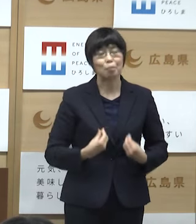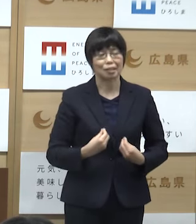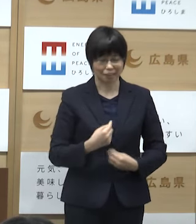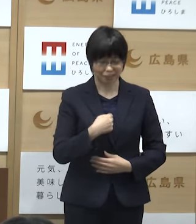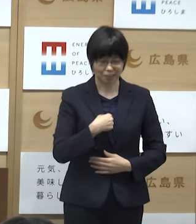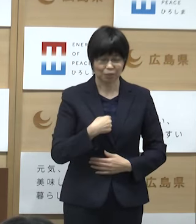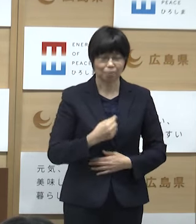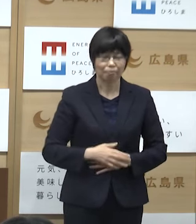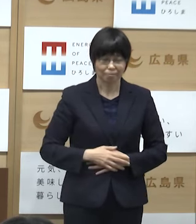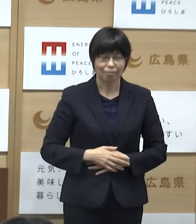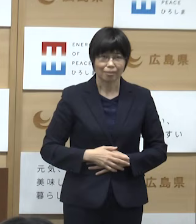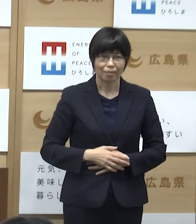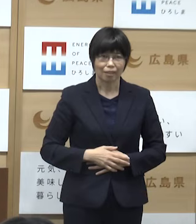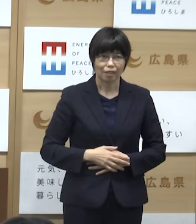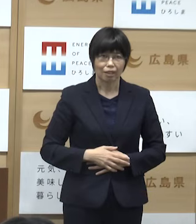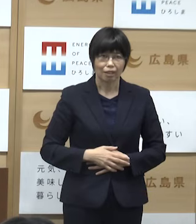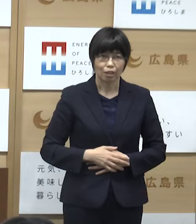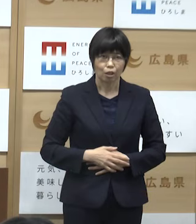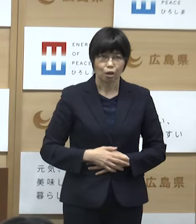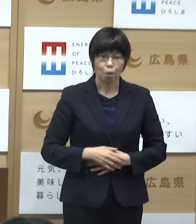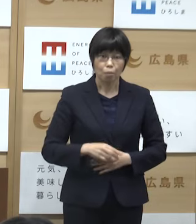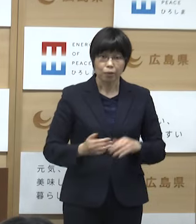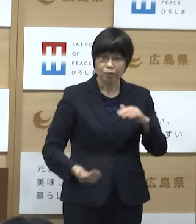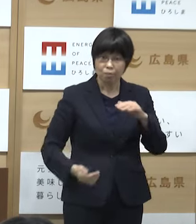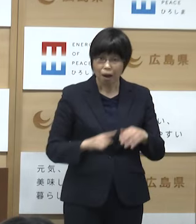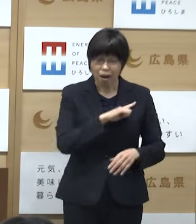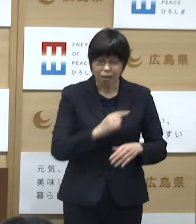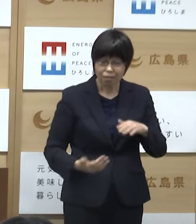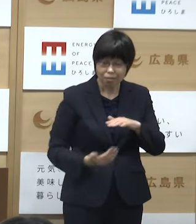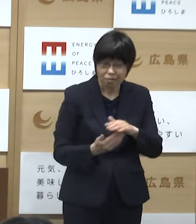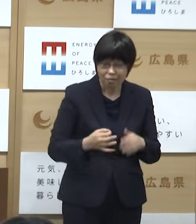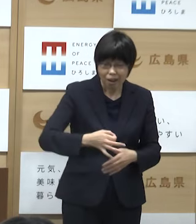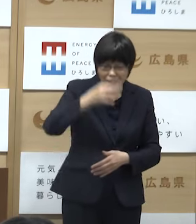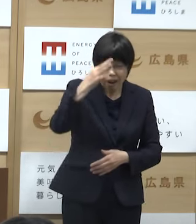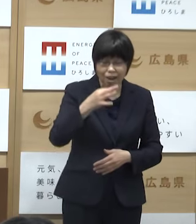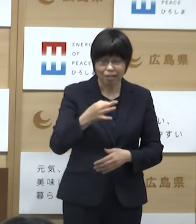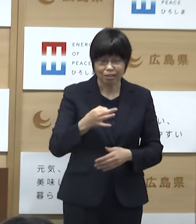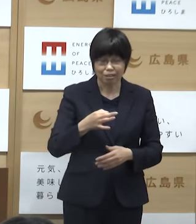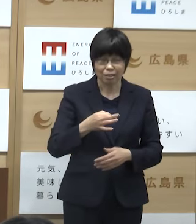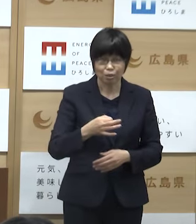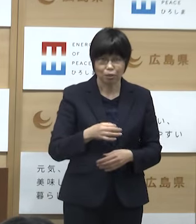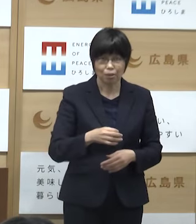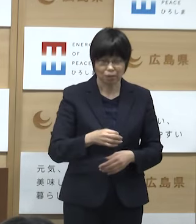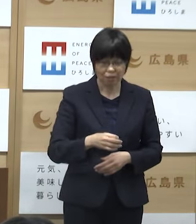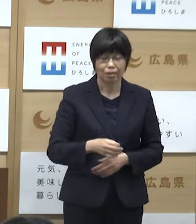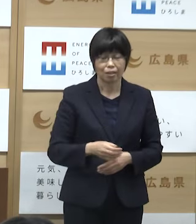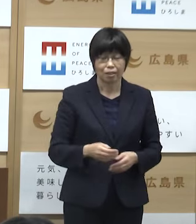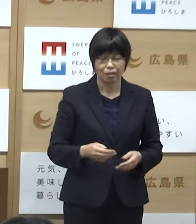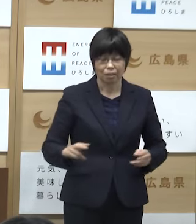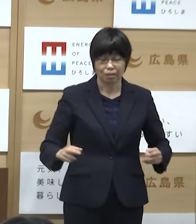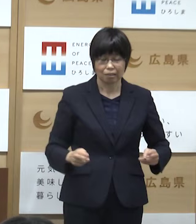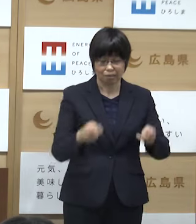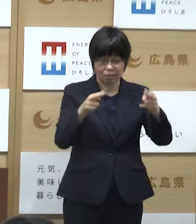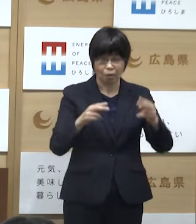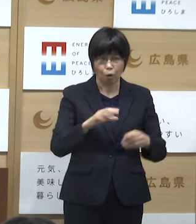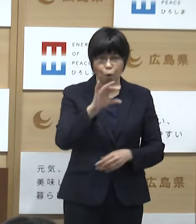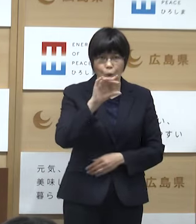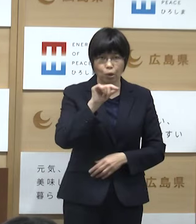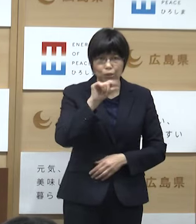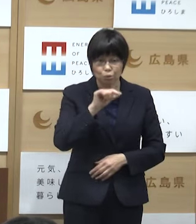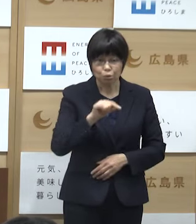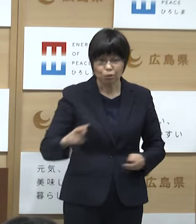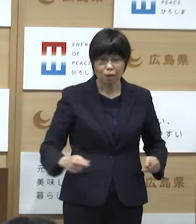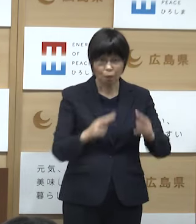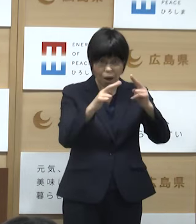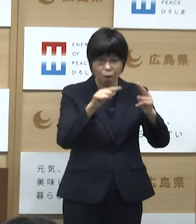寂しかったんですけど 、まあ、最も高い物件ということでですね、まあ、行政としてはやはりコストを抑えていくというのも大事なことだと思うんですけども、なぜ高い物件